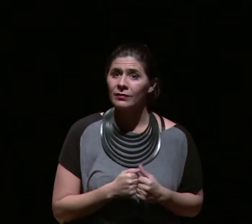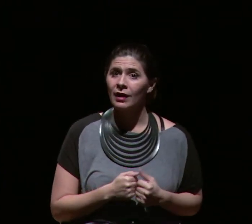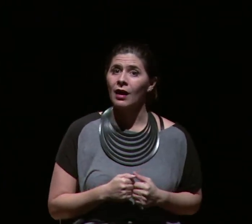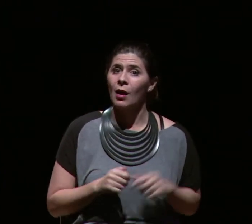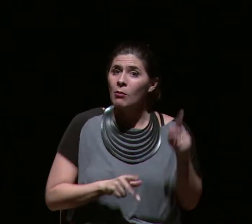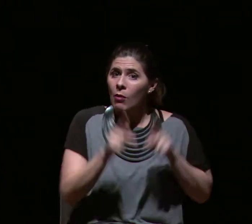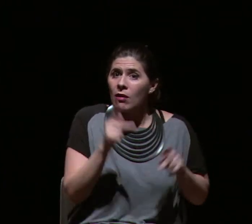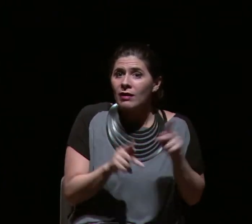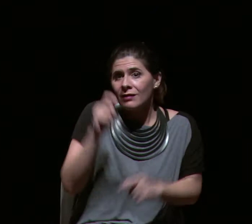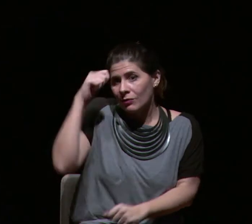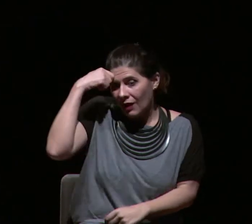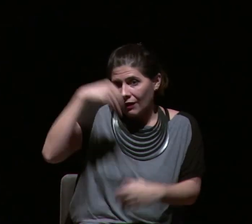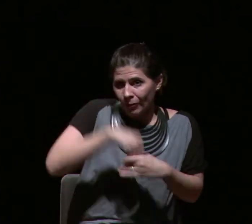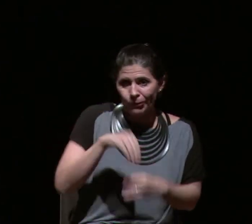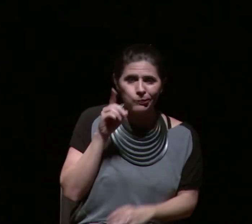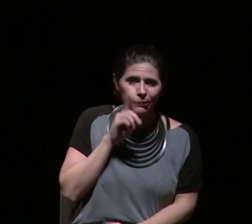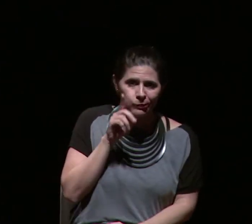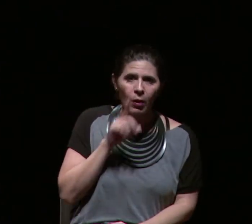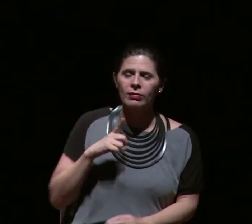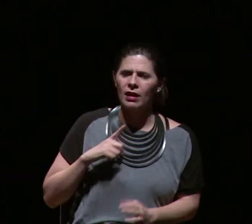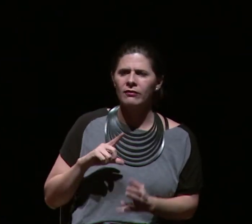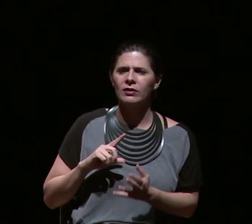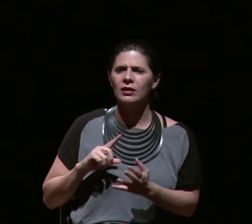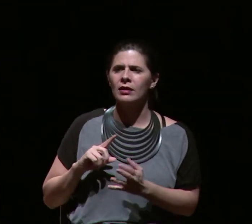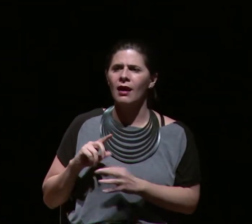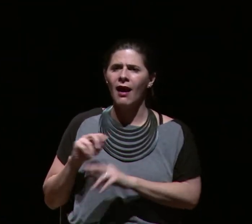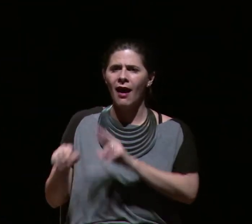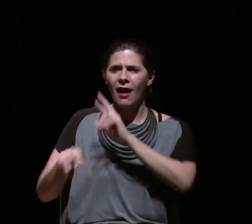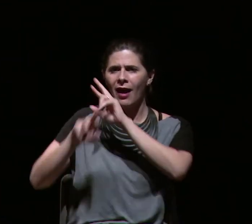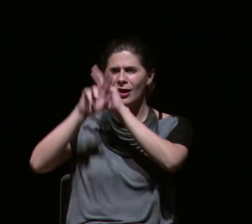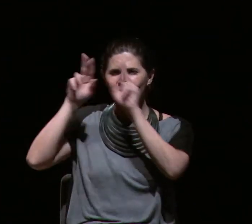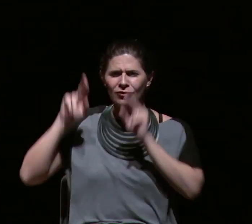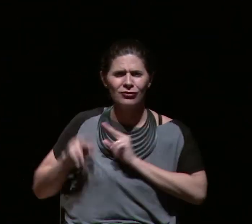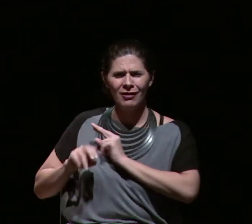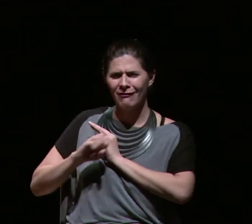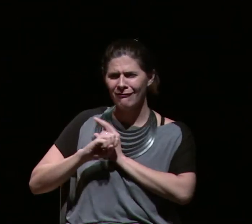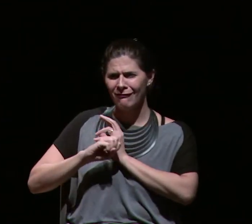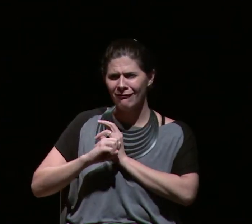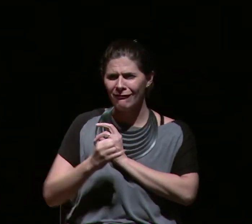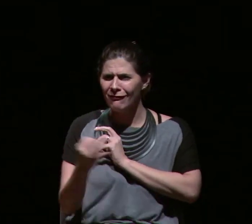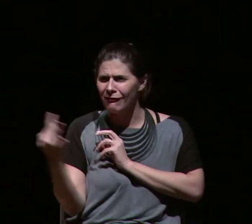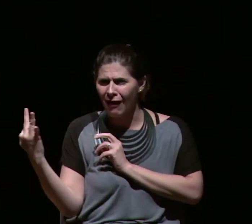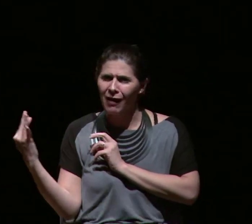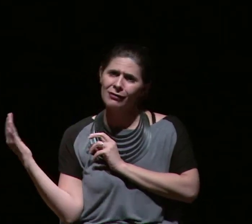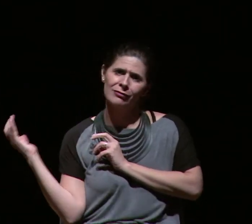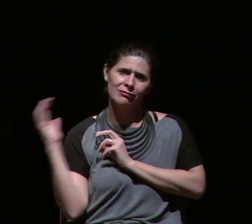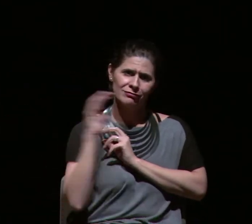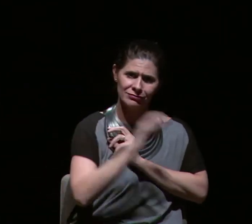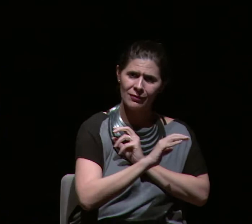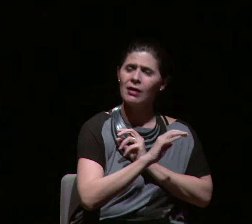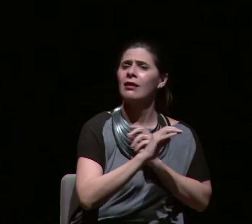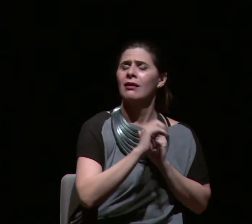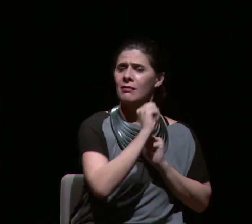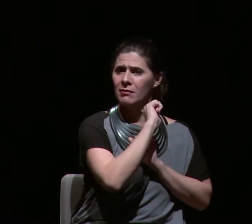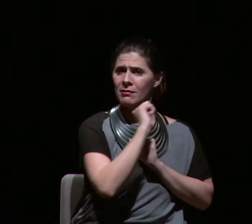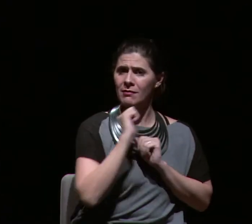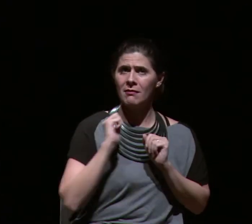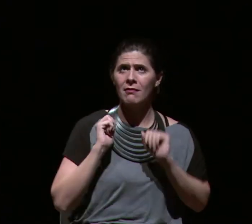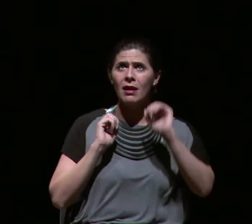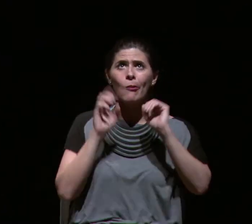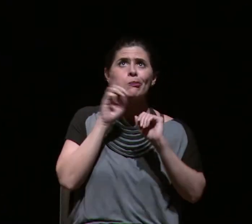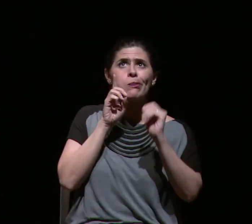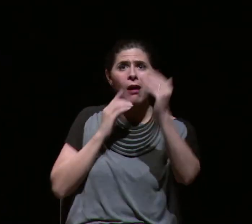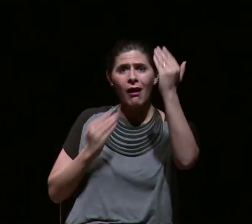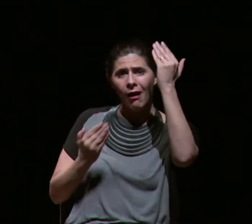Estados Unidos tenha se dado por distintos grupos étnicos africanos, se comparados ao Brasil, por outro lado, pude, com este